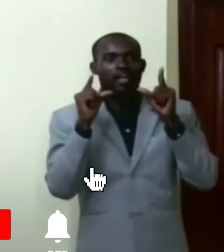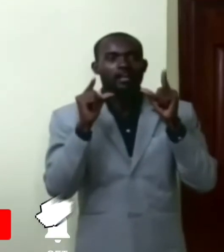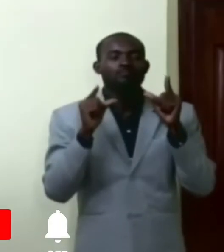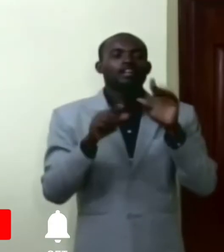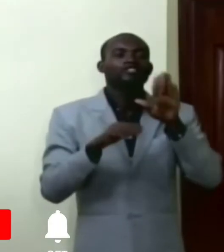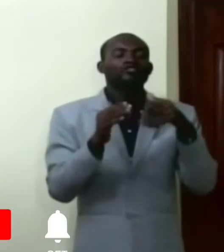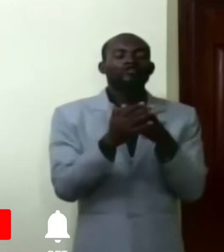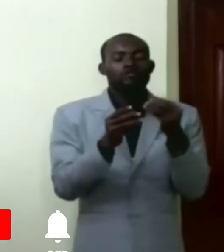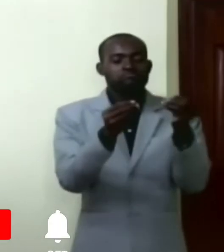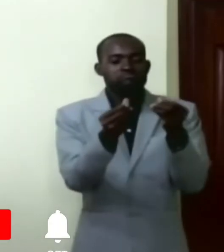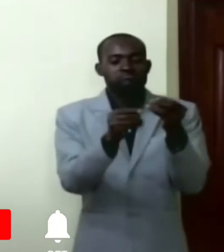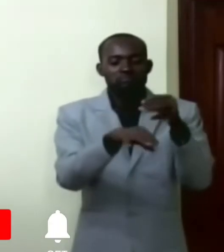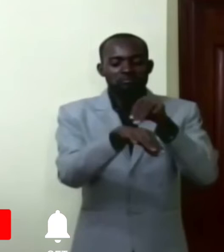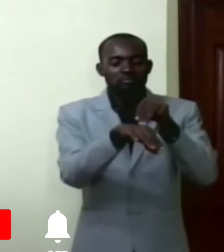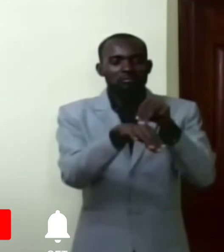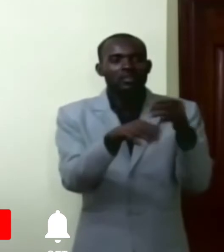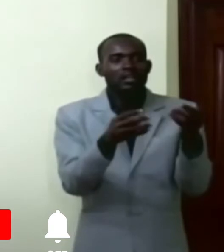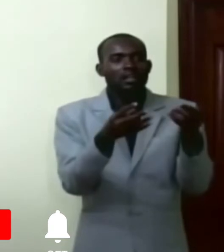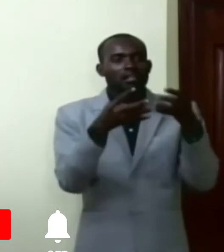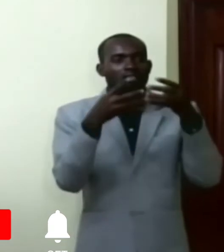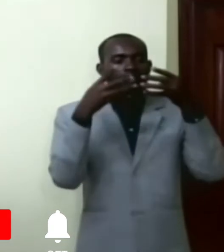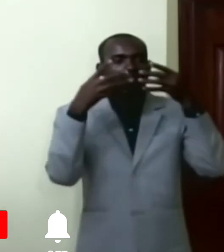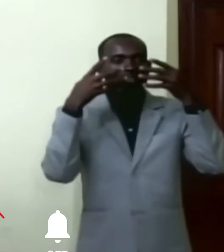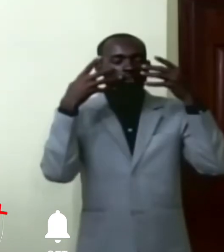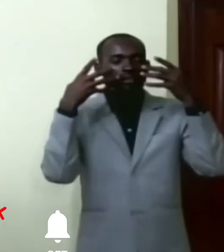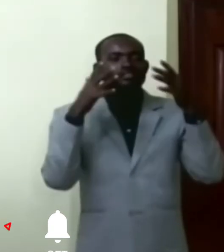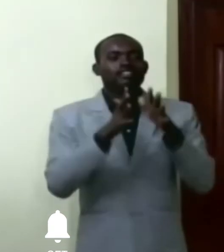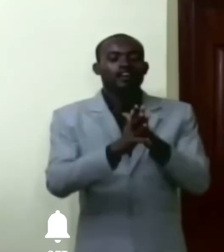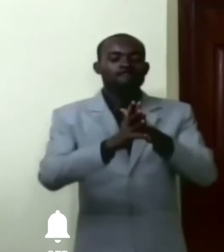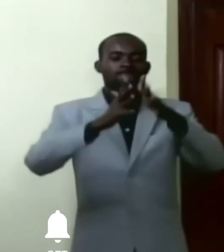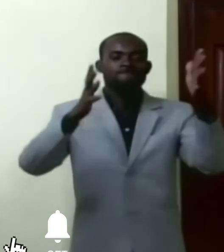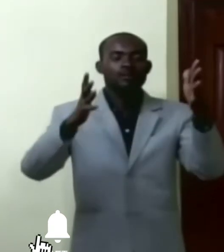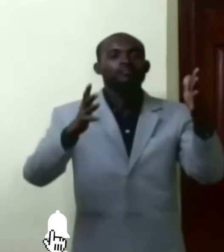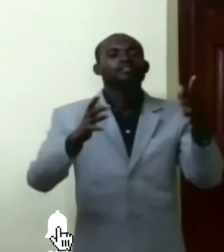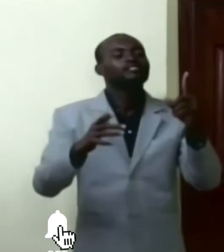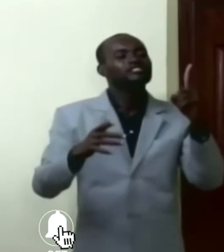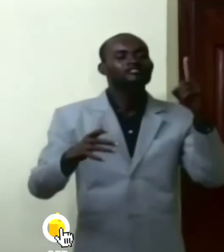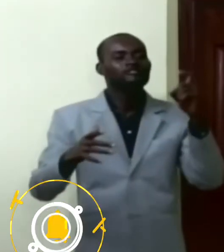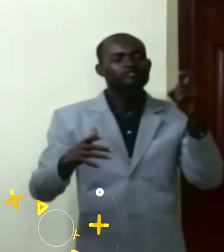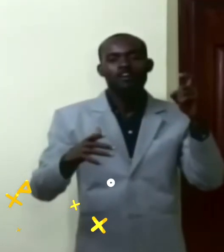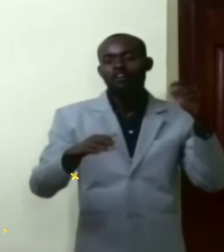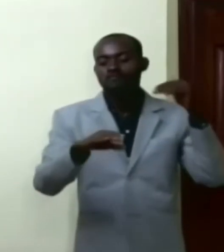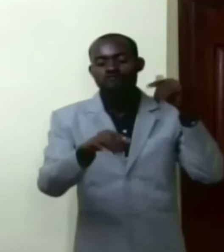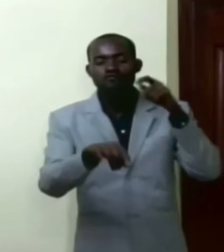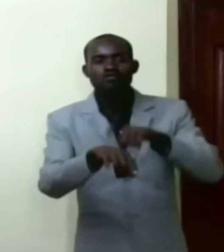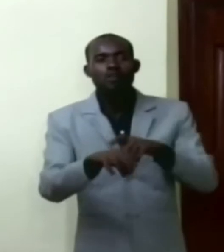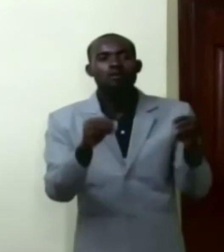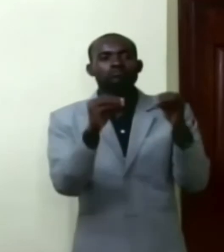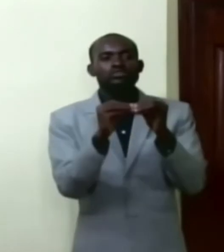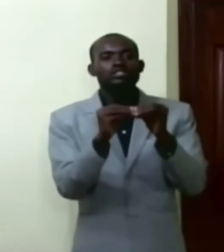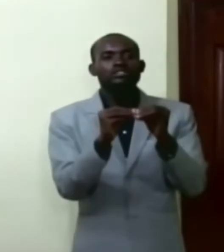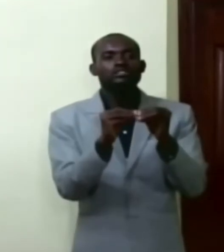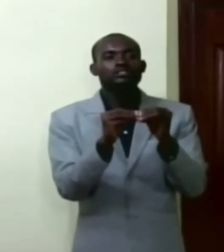microbe. Quantité de virus que le ramassé est capable 100 fois plus, 1000 fois plus que le